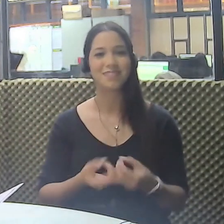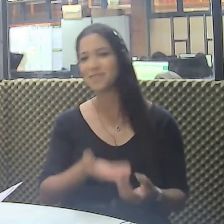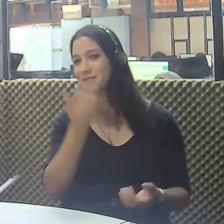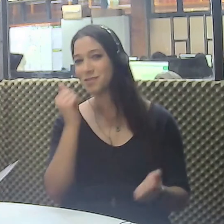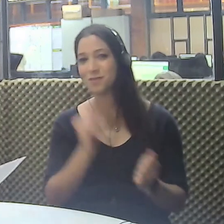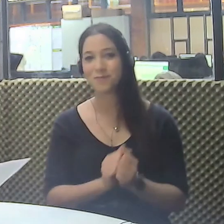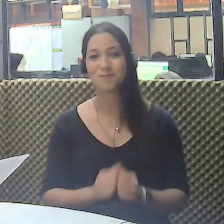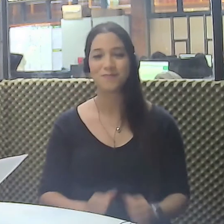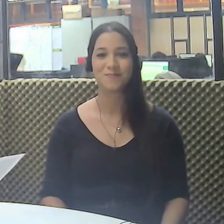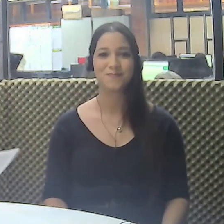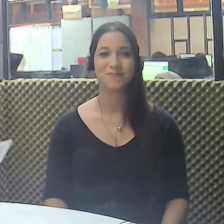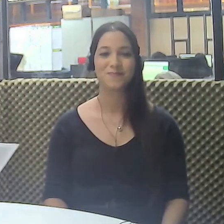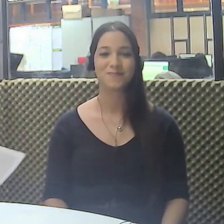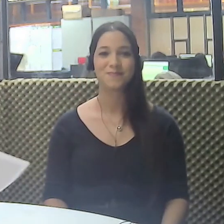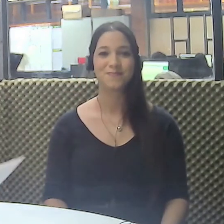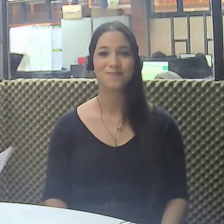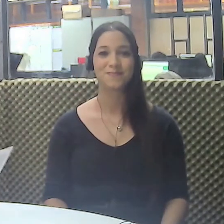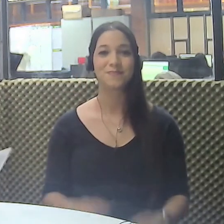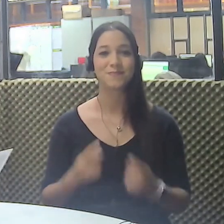Vamos juntos!